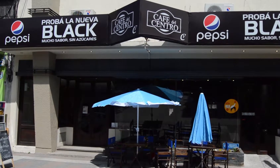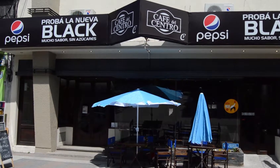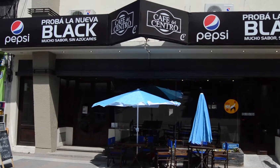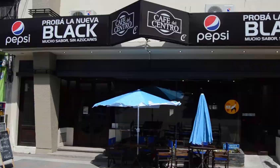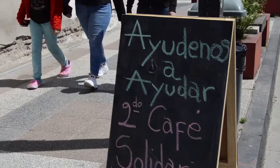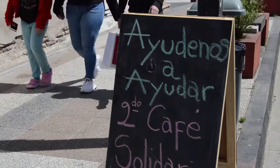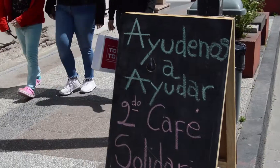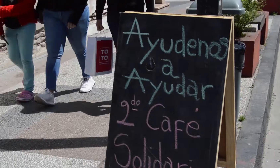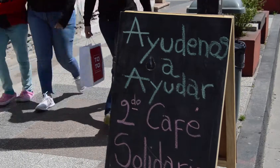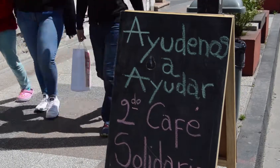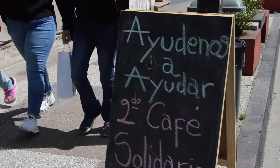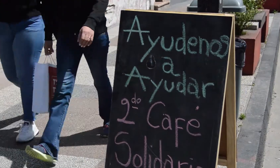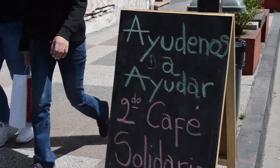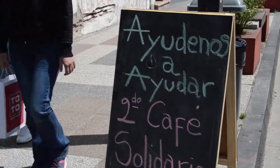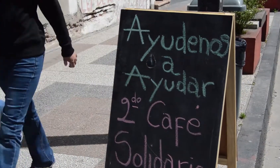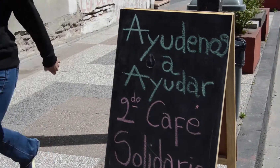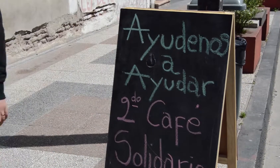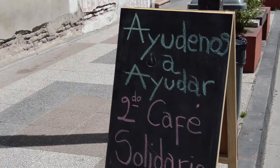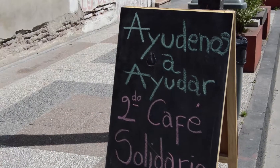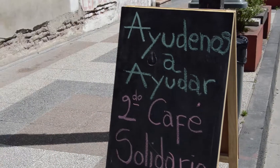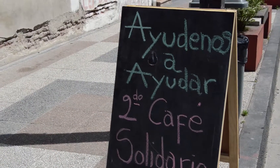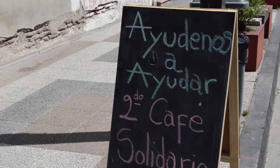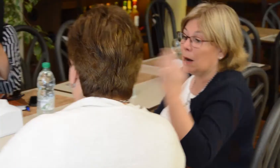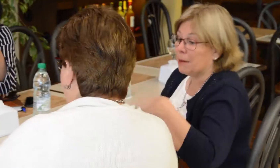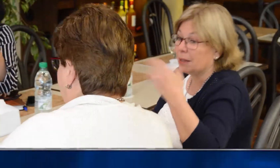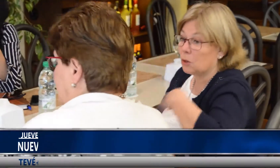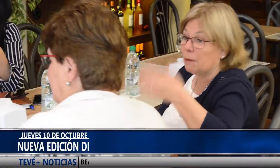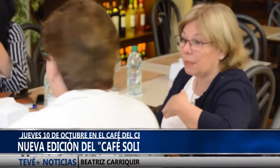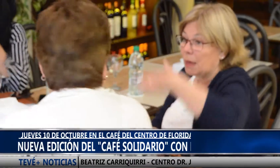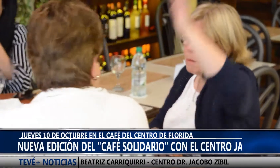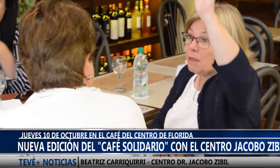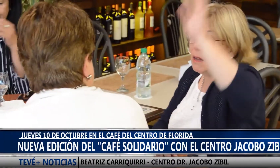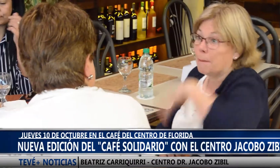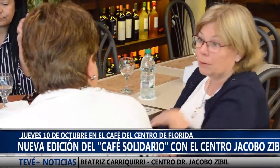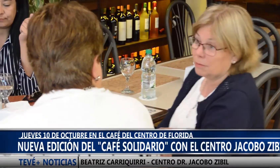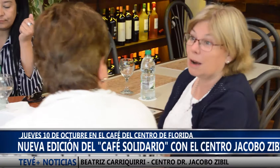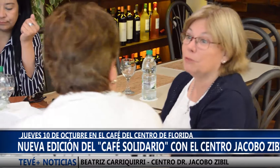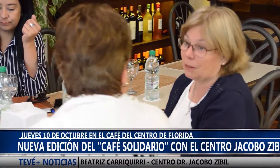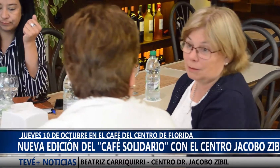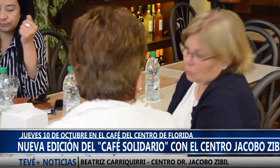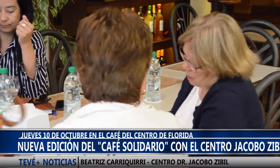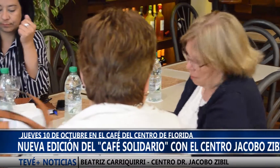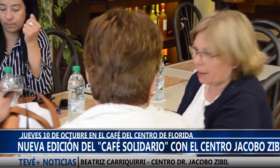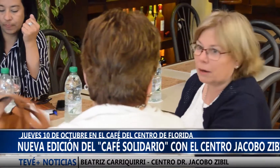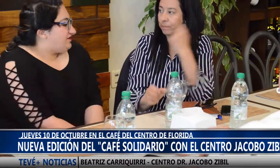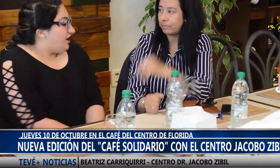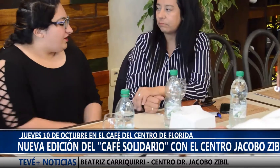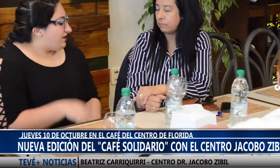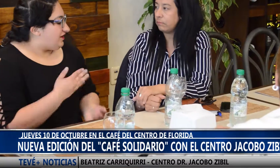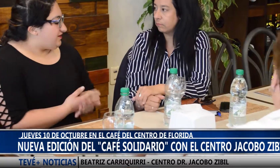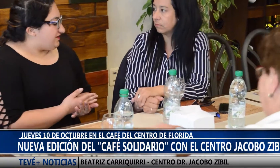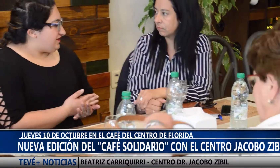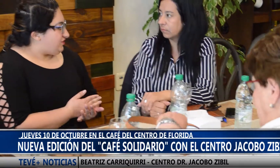a todos muchísimas gracias, y a la compañera que nos está acompañando con el lenguaje de señas, nada más que agradecerle